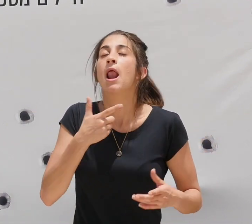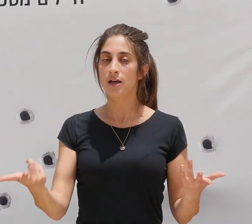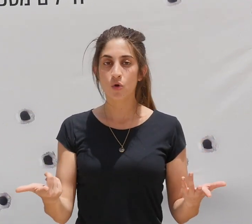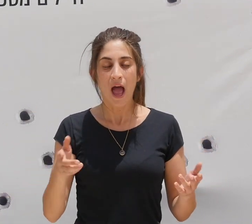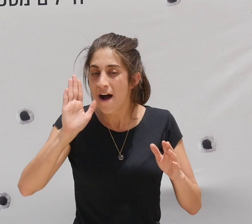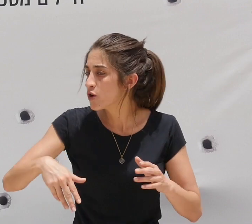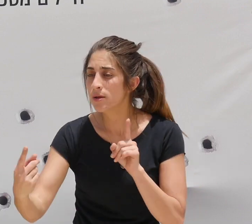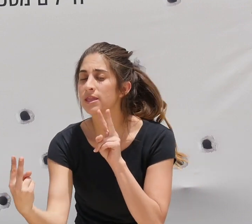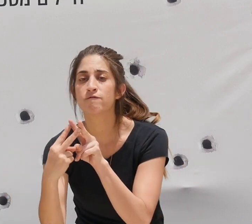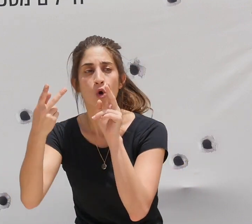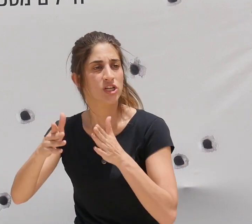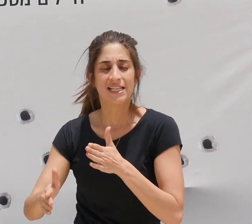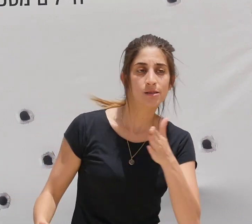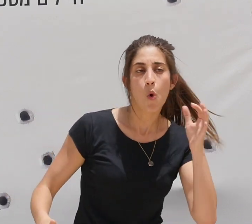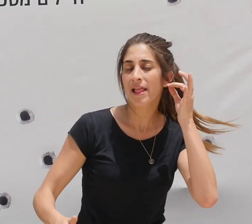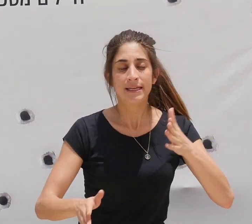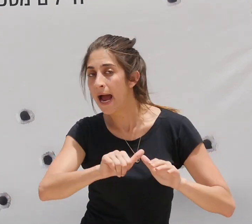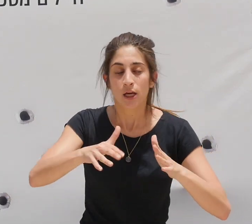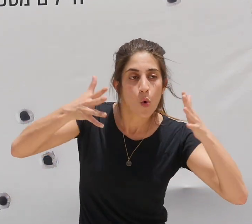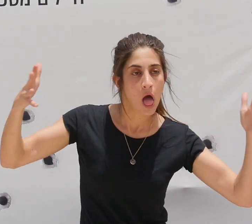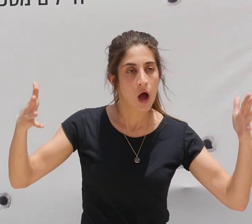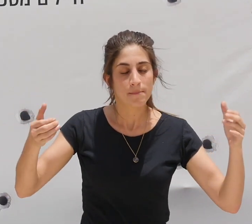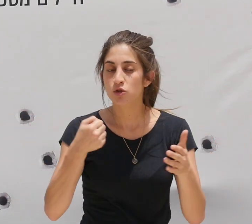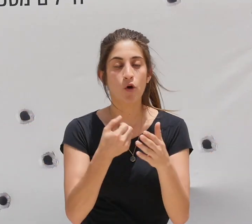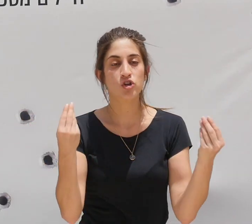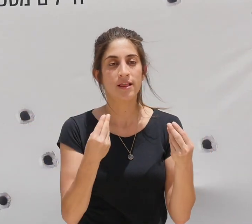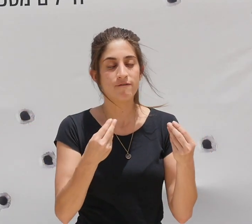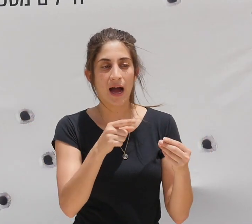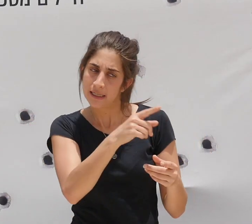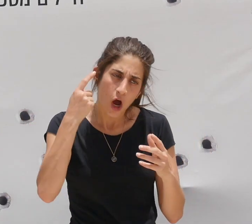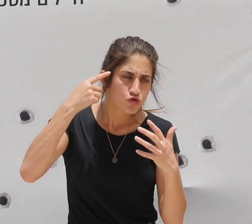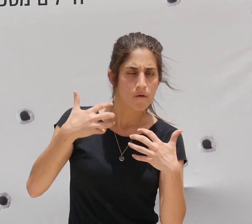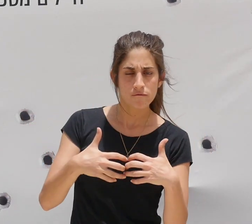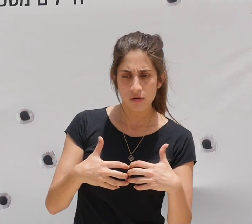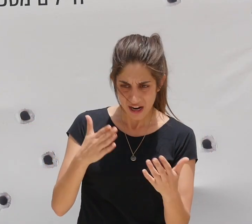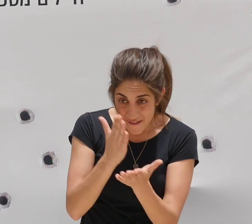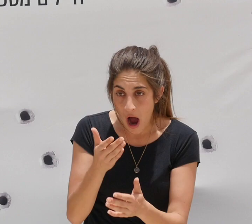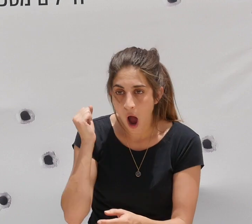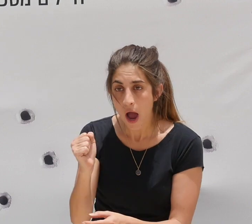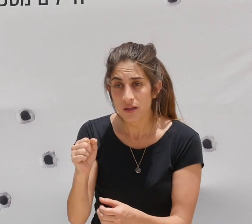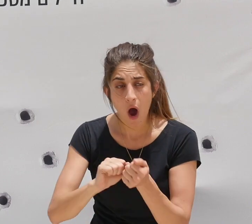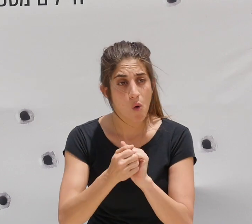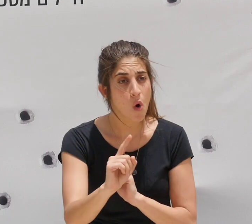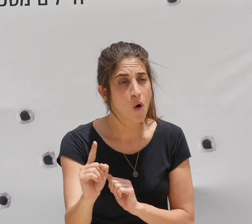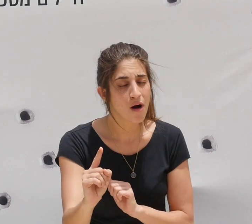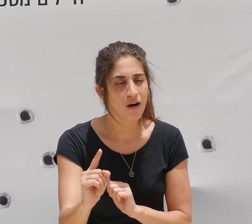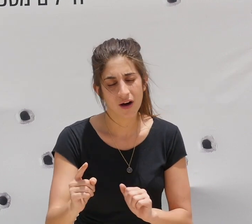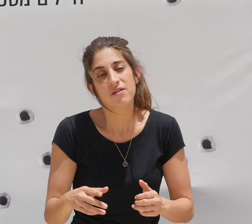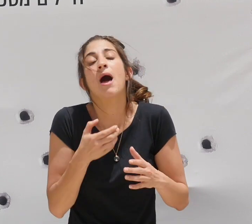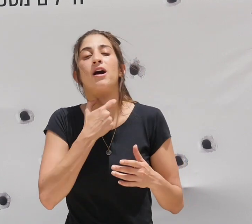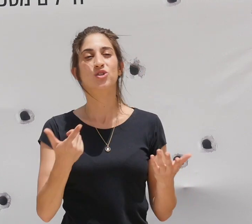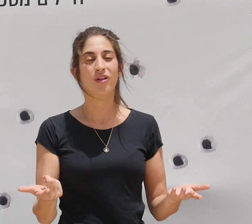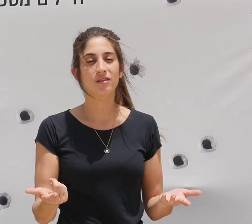אם תפגוש את השמאלנית הכי גדולה, בסופו של דבר היא תחשוב, יצא לך להרוג או לא? ומה